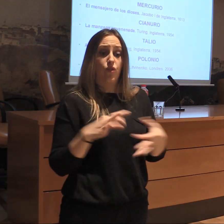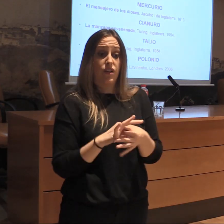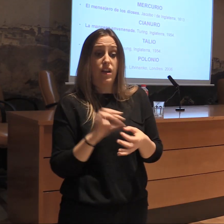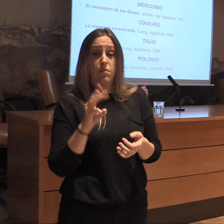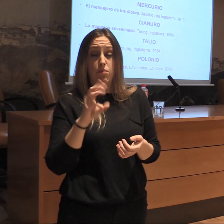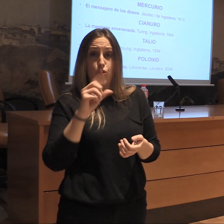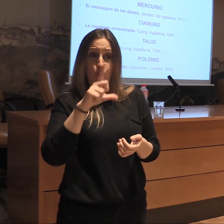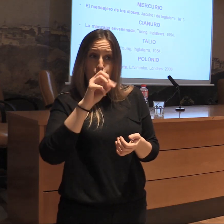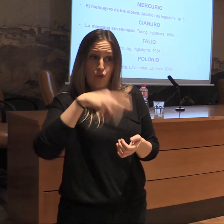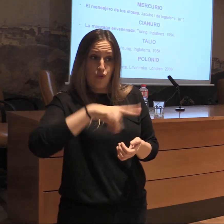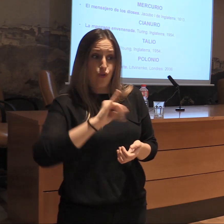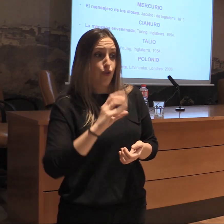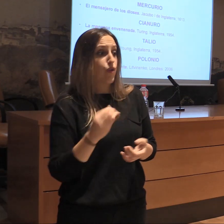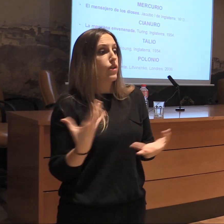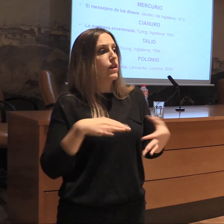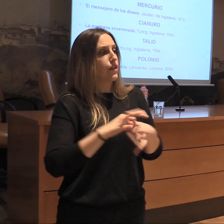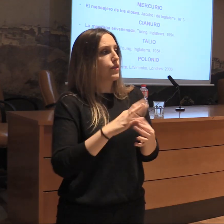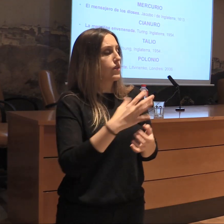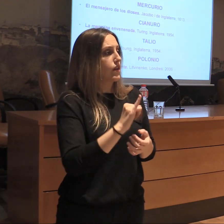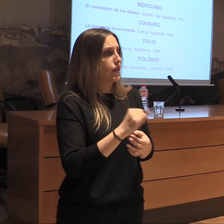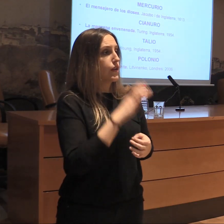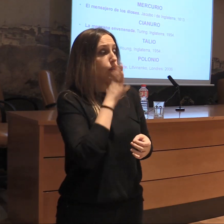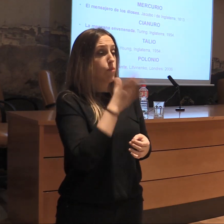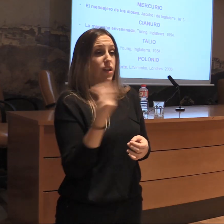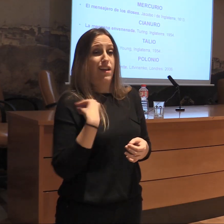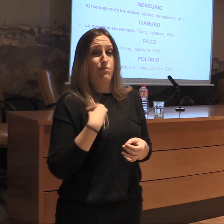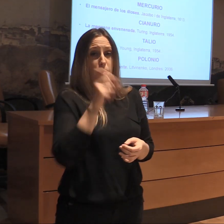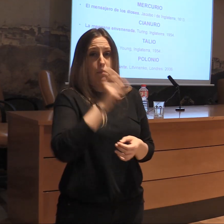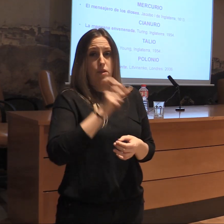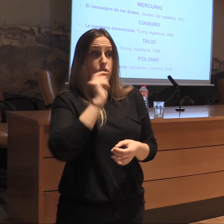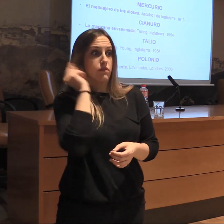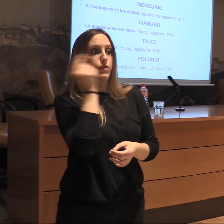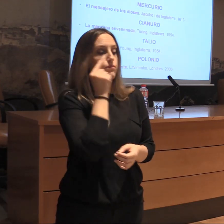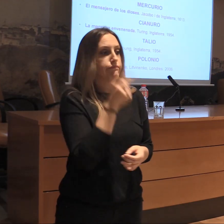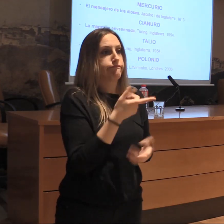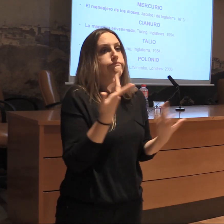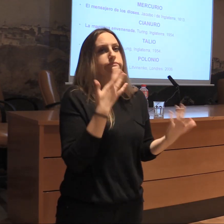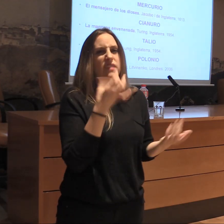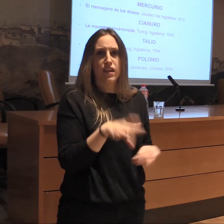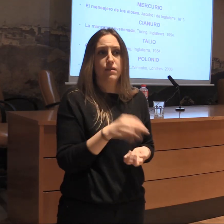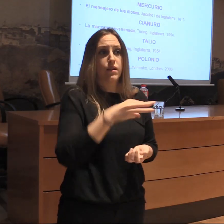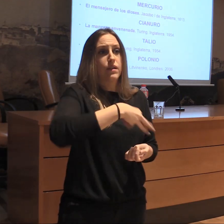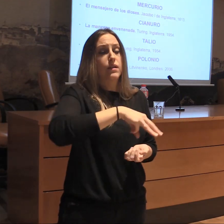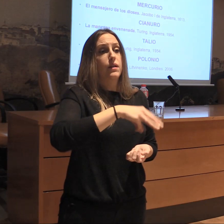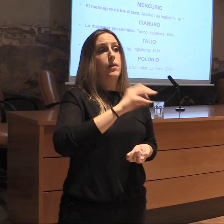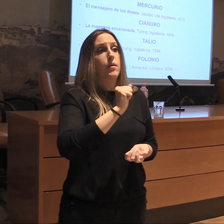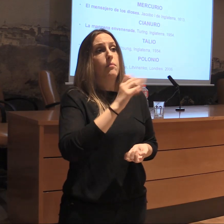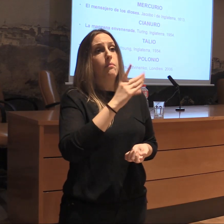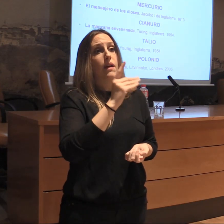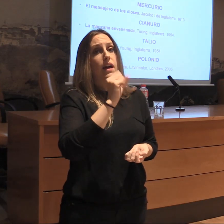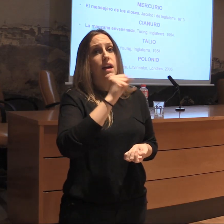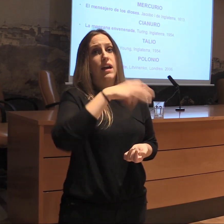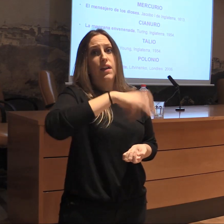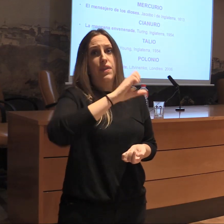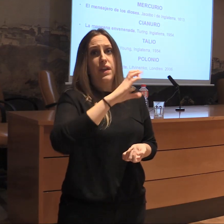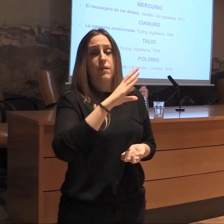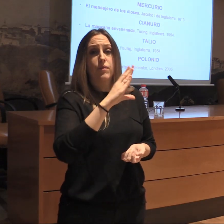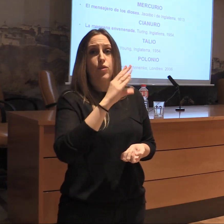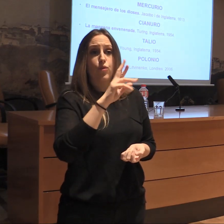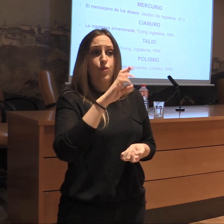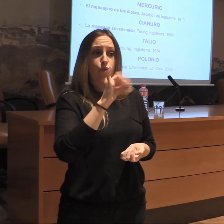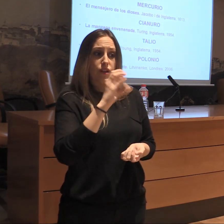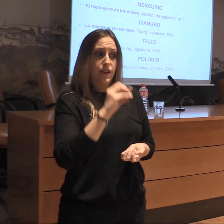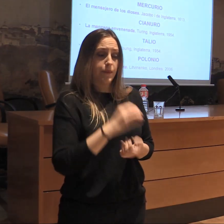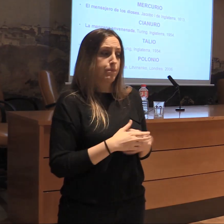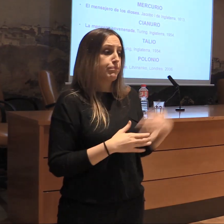porque fueron descubiertos por la misma persona, por Madame Curie. Y este bote de radio ha